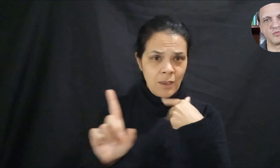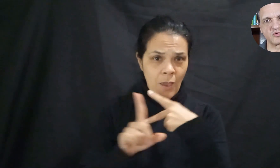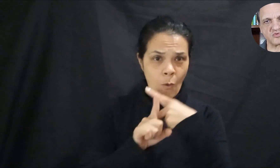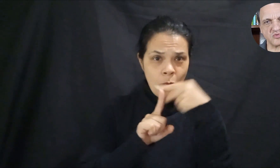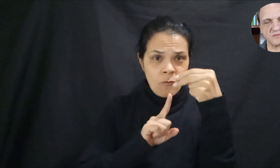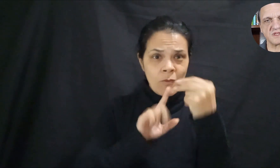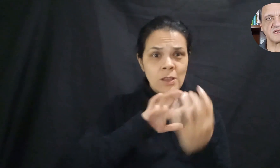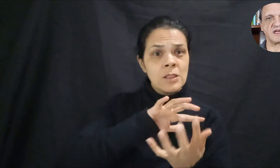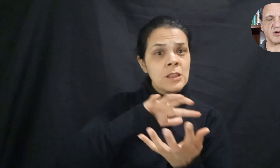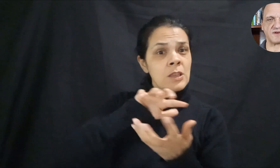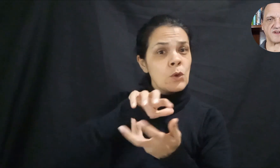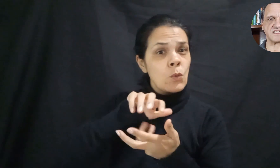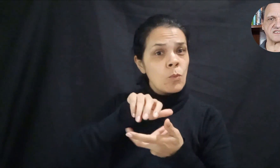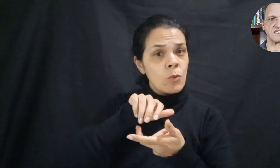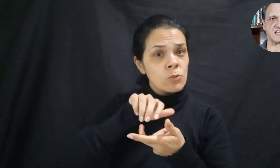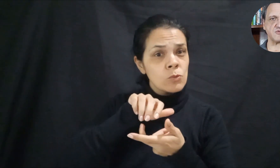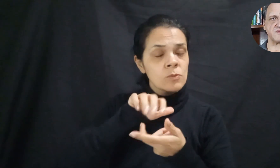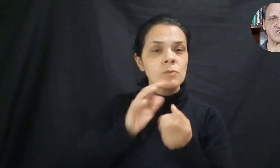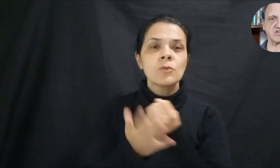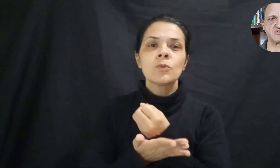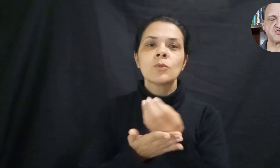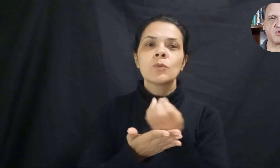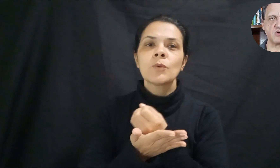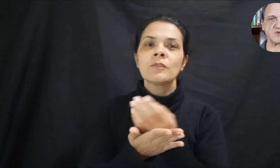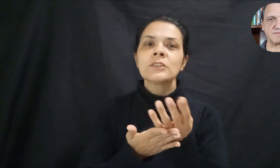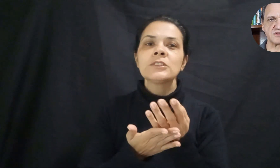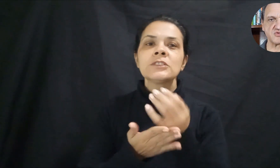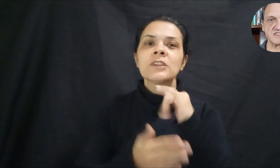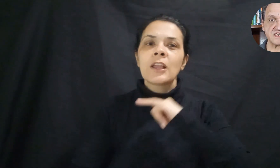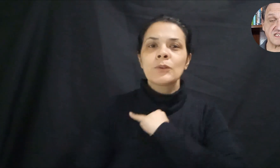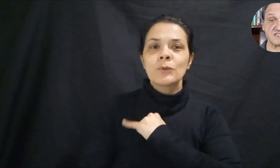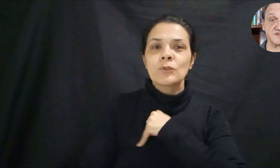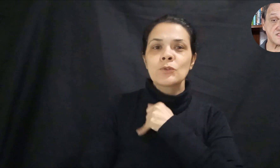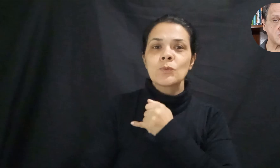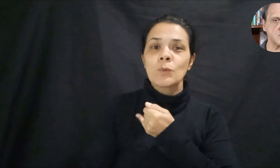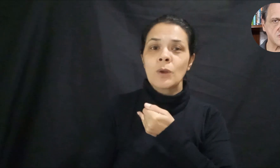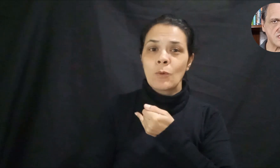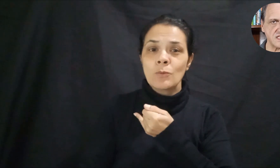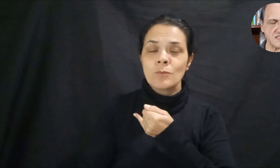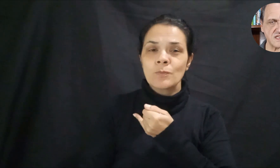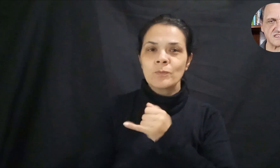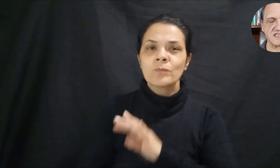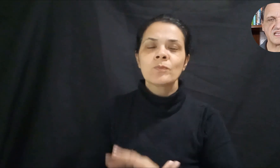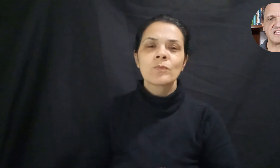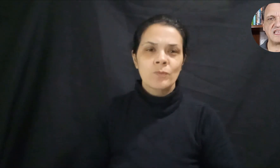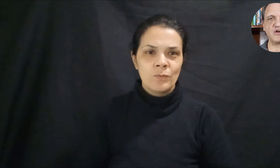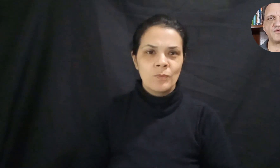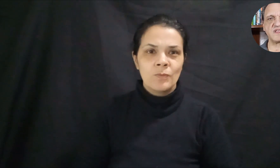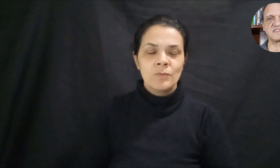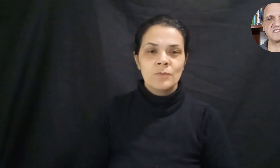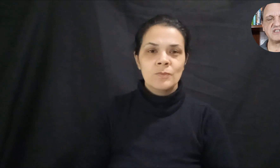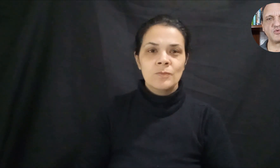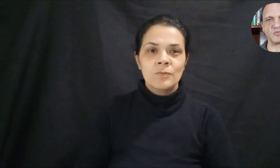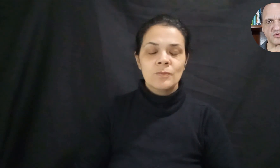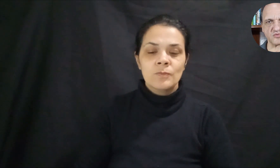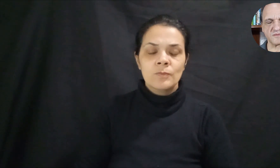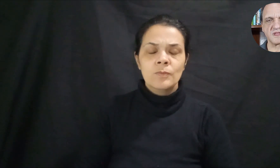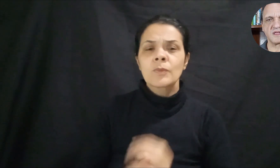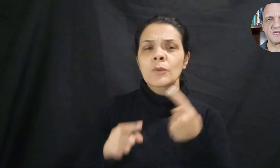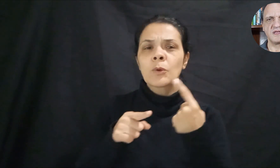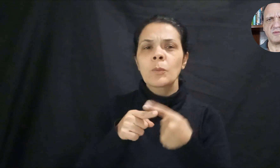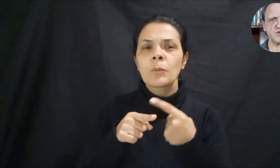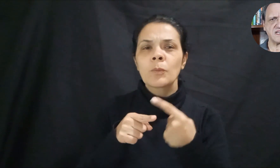o mundo. É uma frase que está lá no Evangelho de João, no capítulo 16, versículo 33. Eu venci o